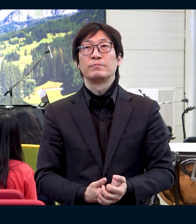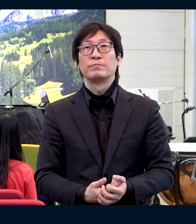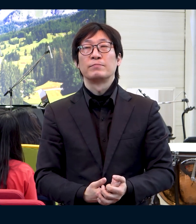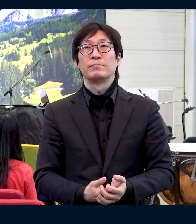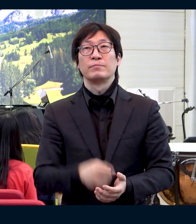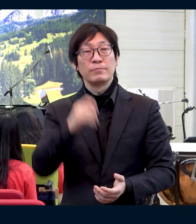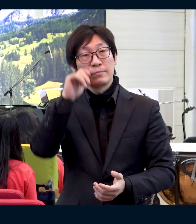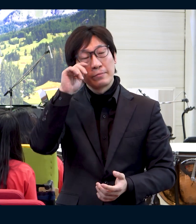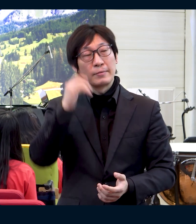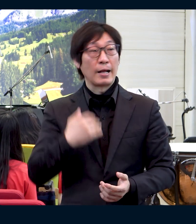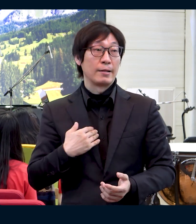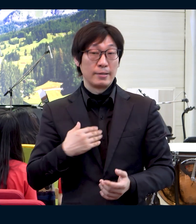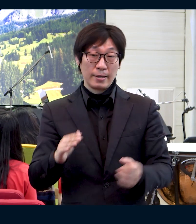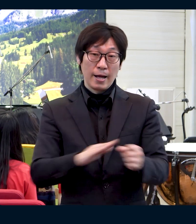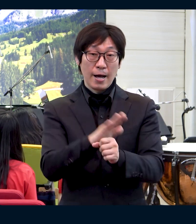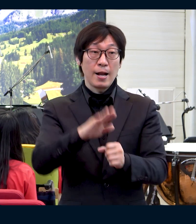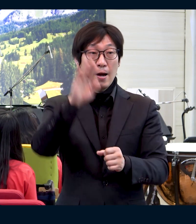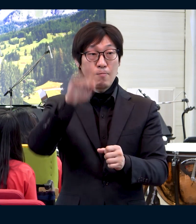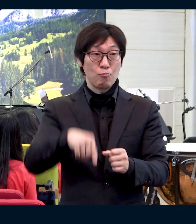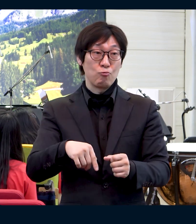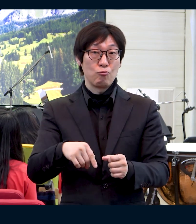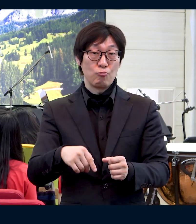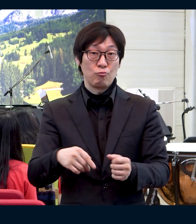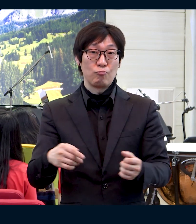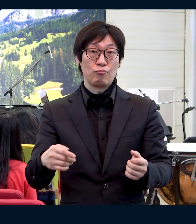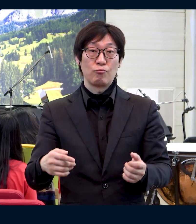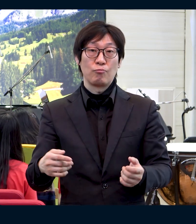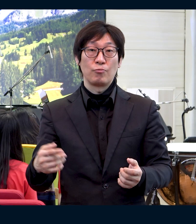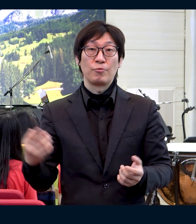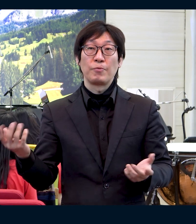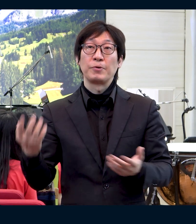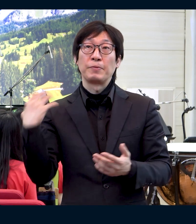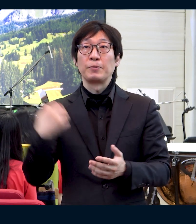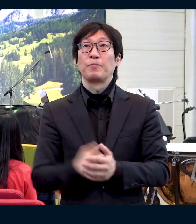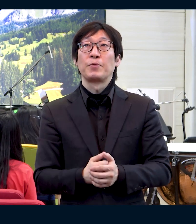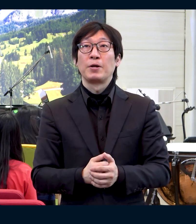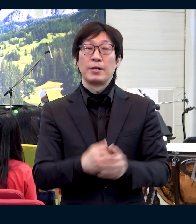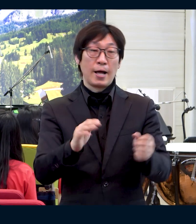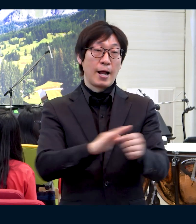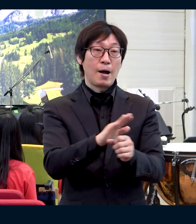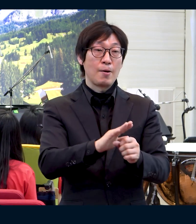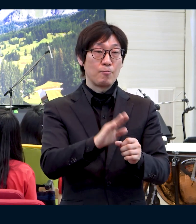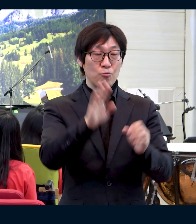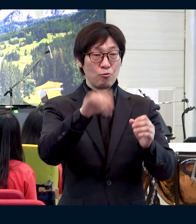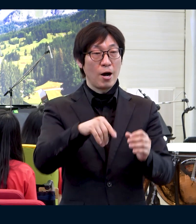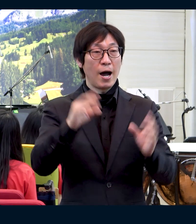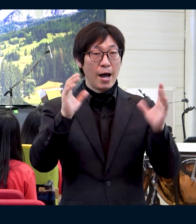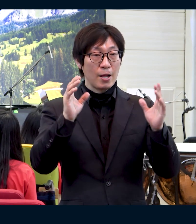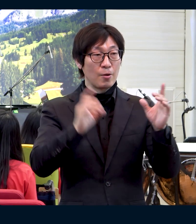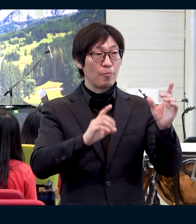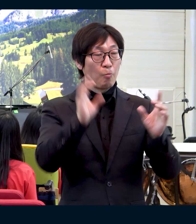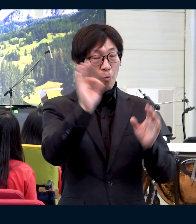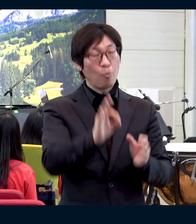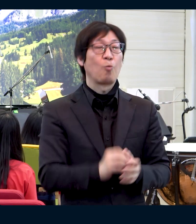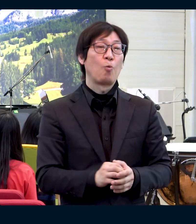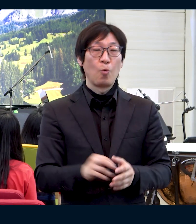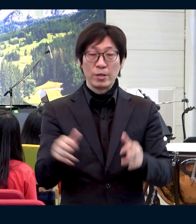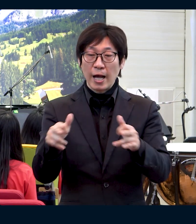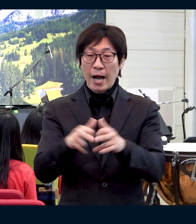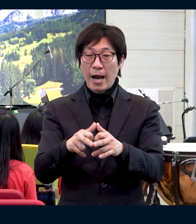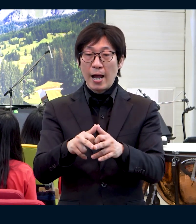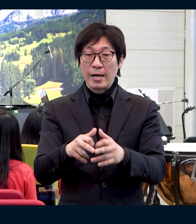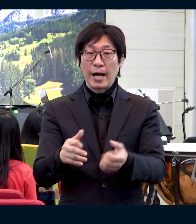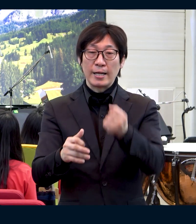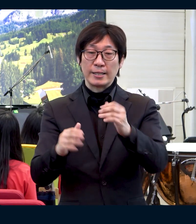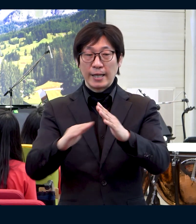저는 이렇게 사랑부 사역을 하면서, 지금까지 사랑부 사역을 하면서 우리 사랑부 친구들을 보면서, 그리고 장애가 있는